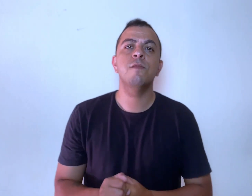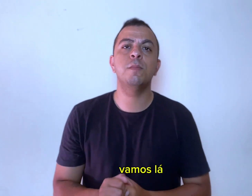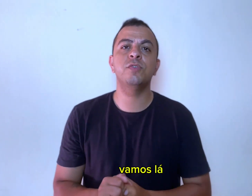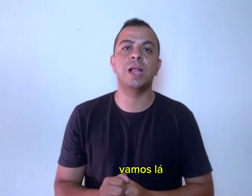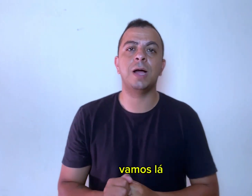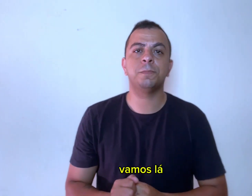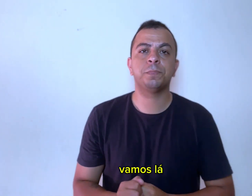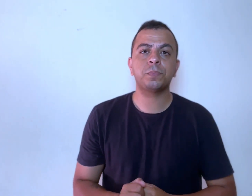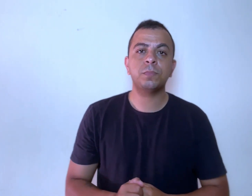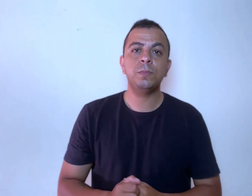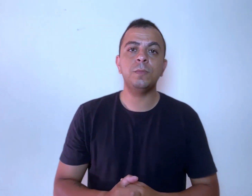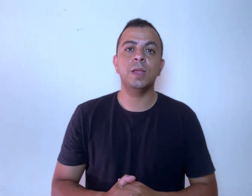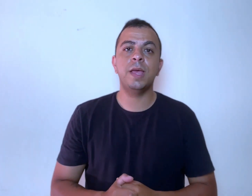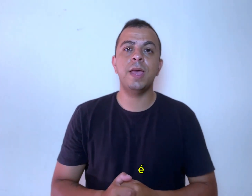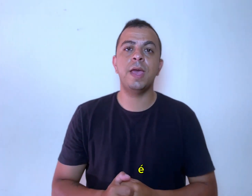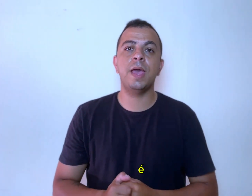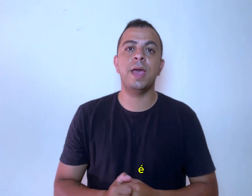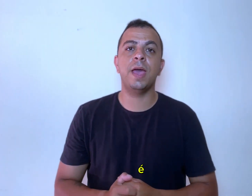Vamos lá.